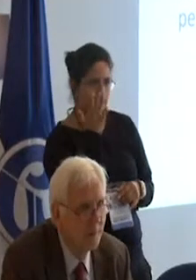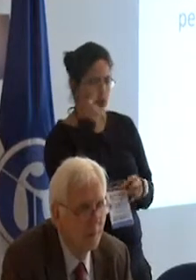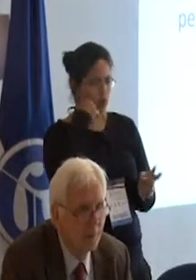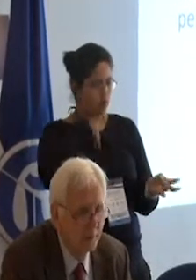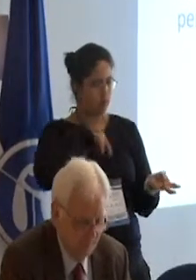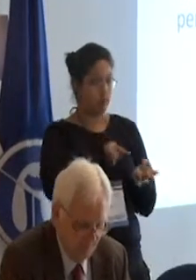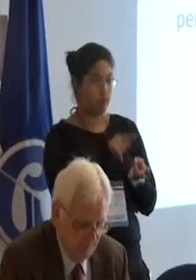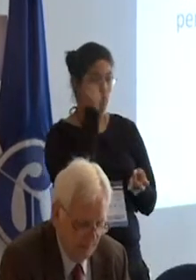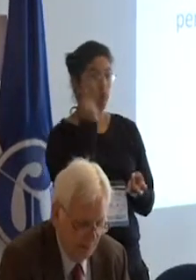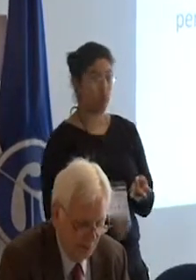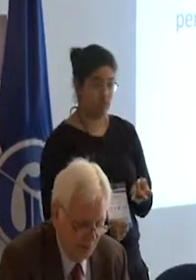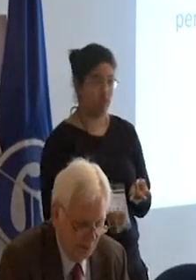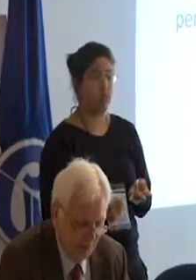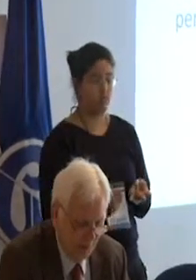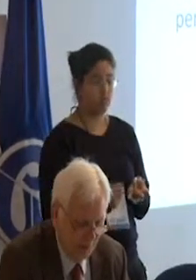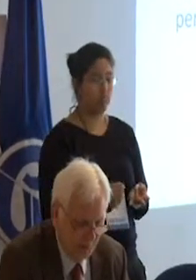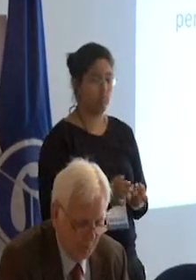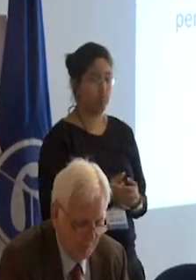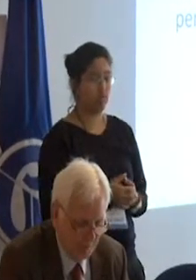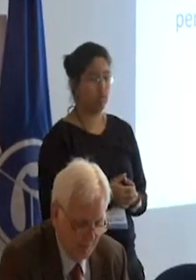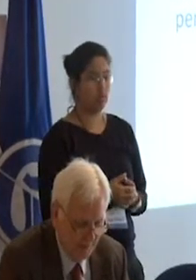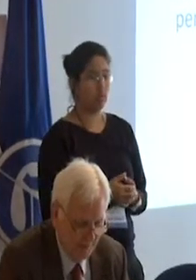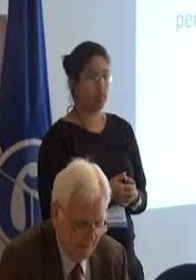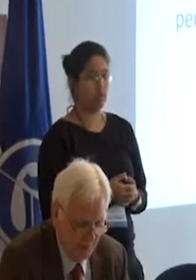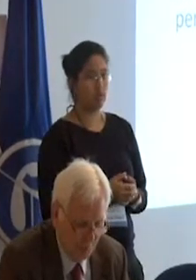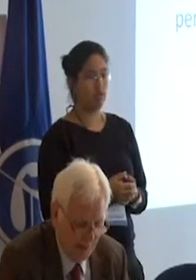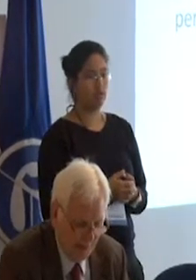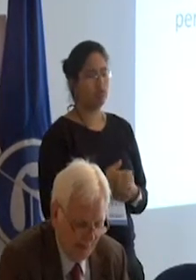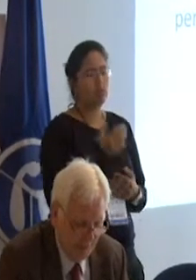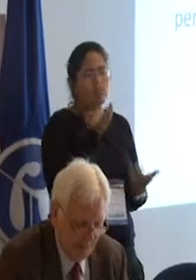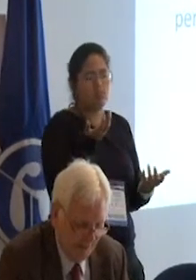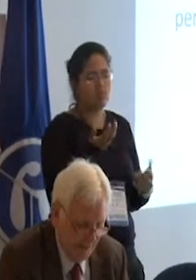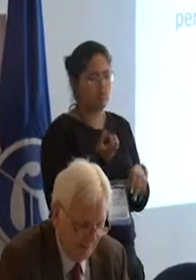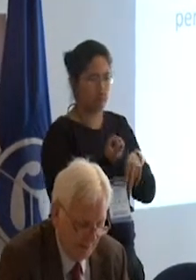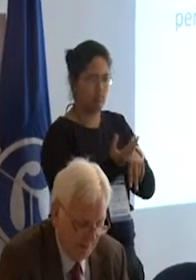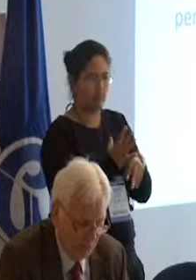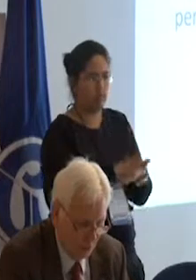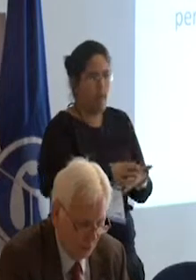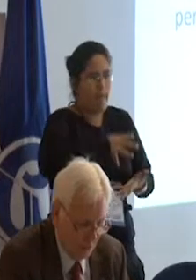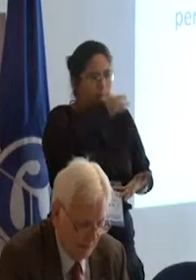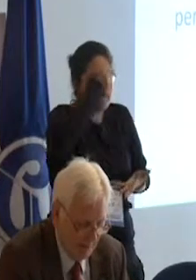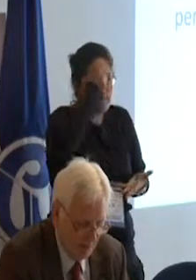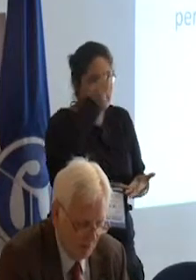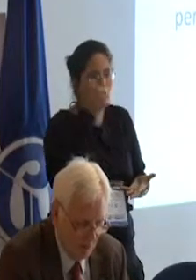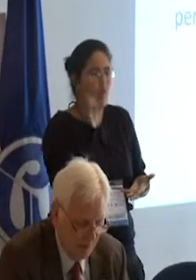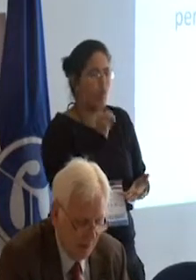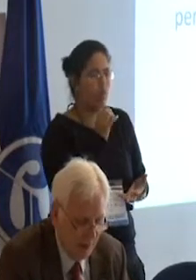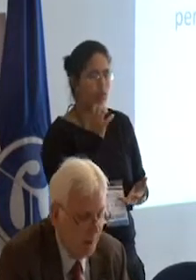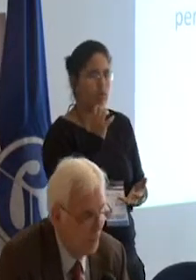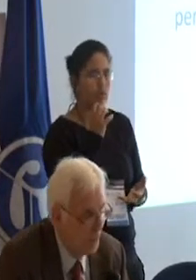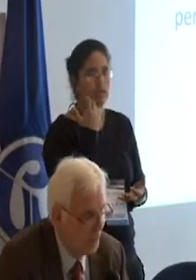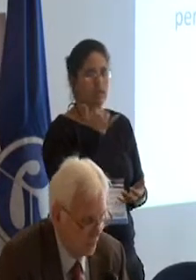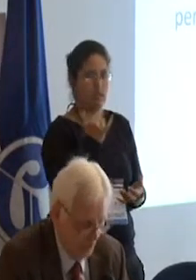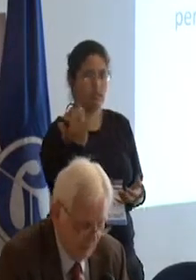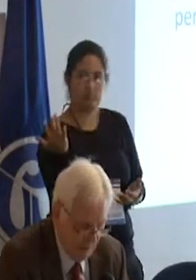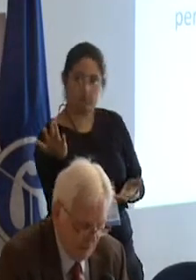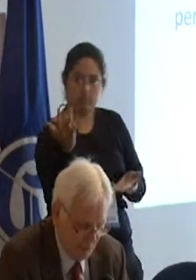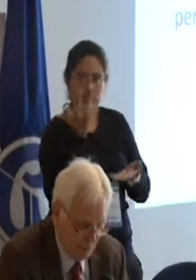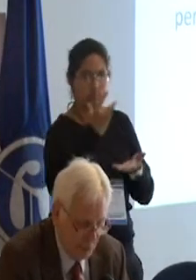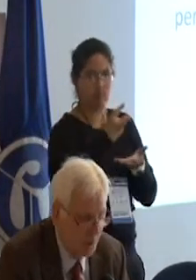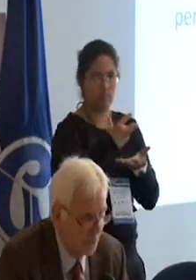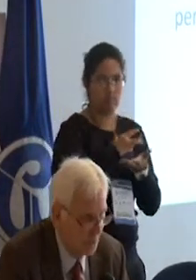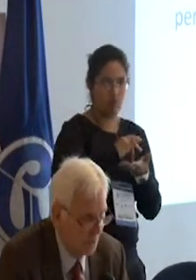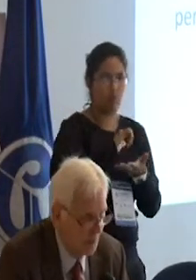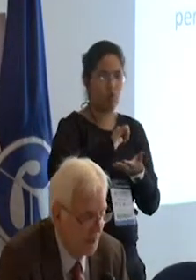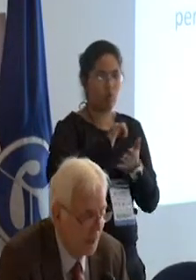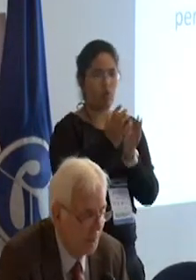particularmente dura cuando los docentes aprenden o se enteran de que van a recibir en una clase uno